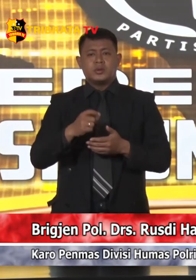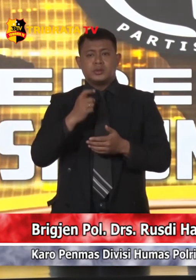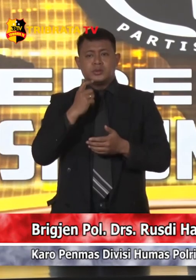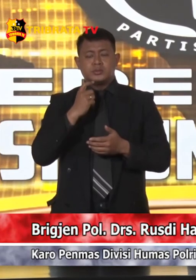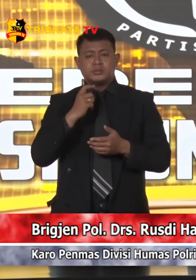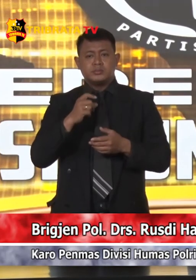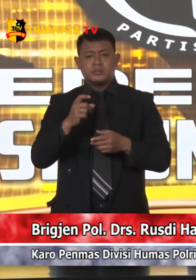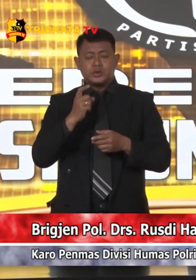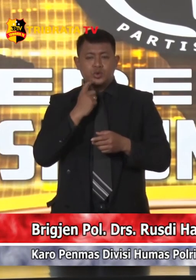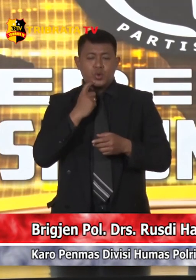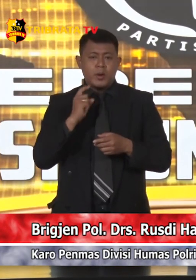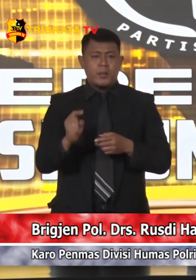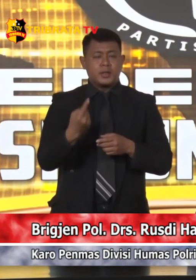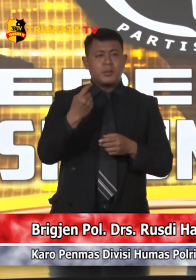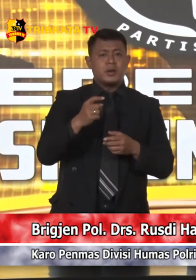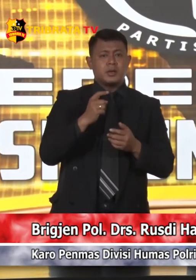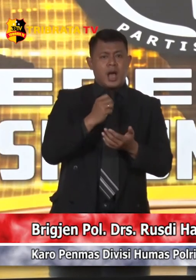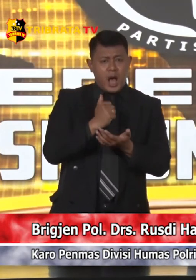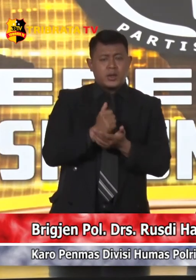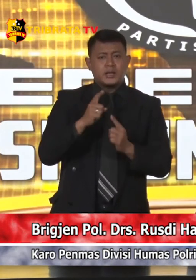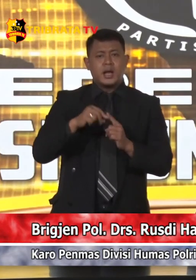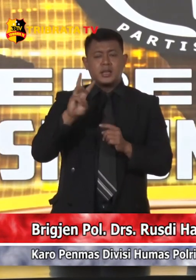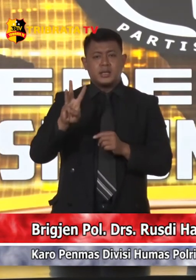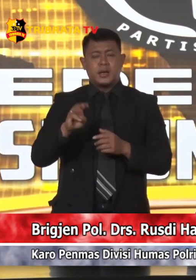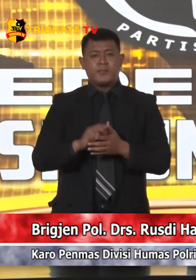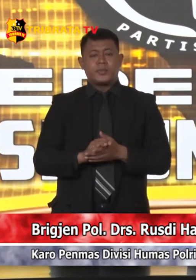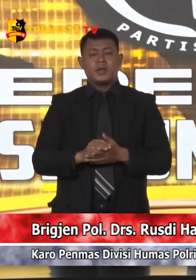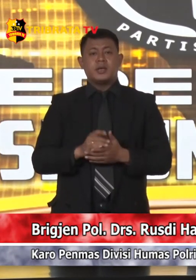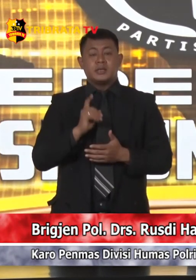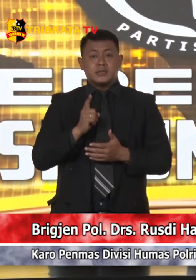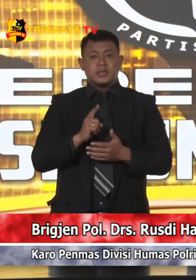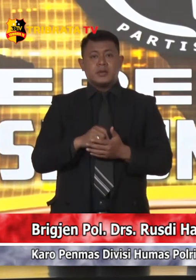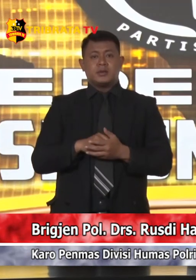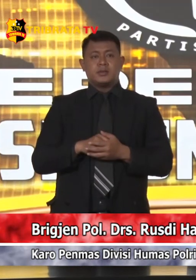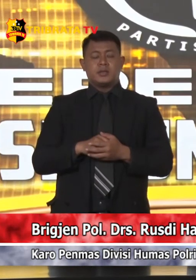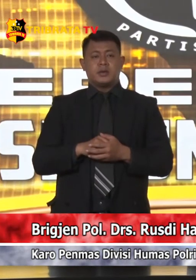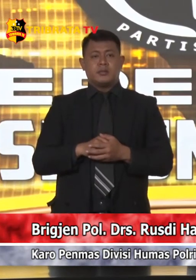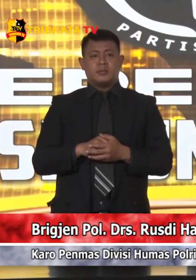melawan yang seharusnya tanggal 3 gitu. Ya. Memang seharusnya